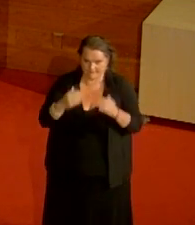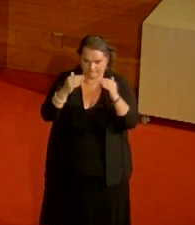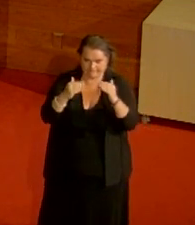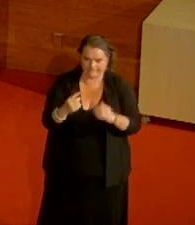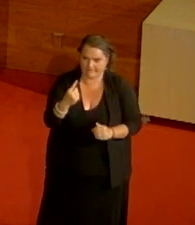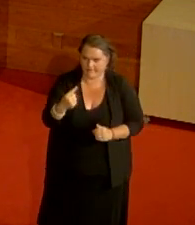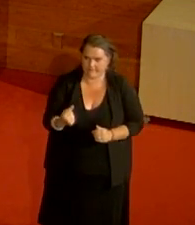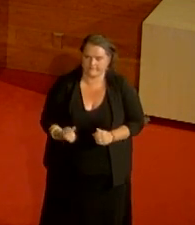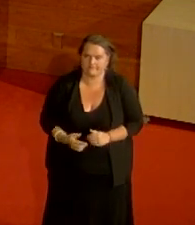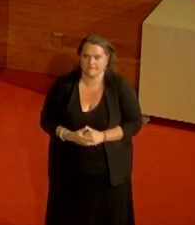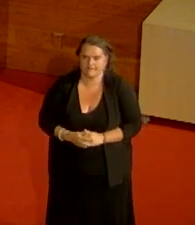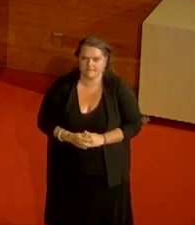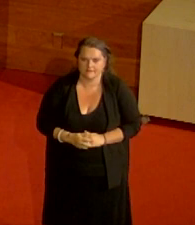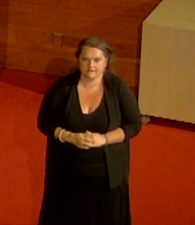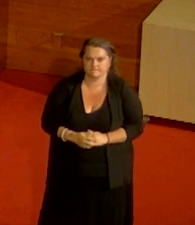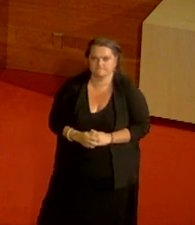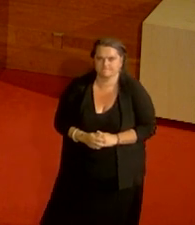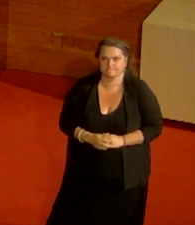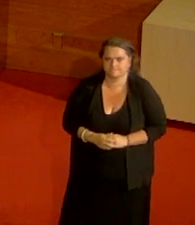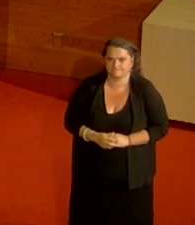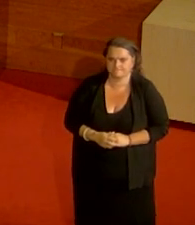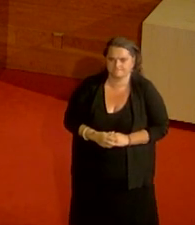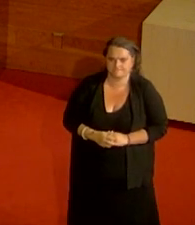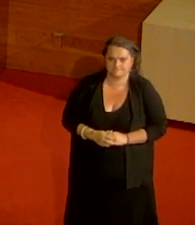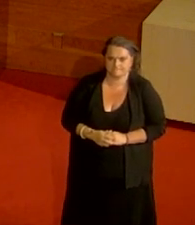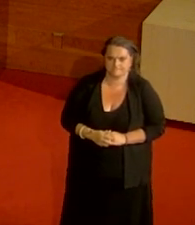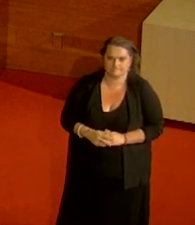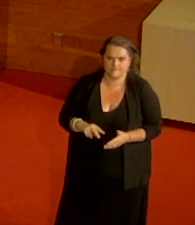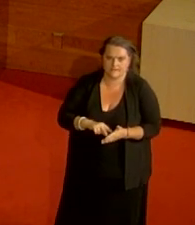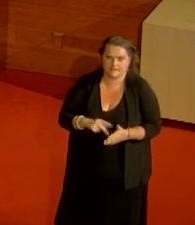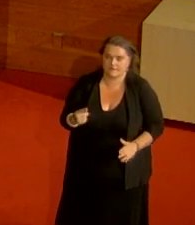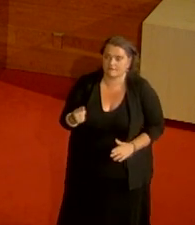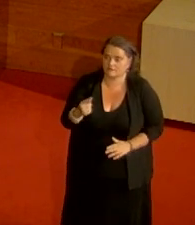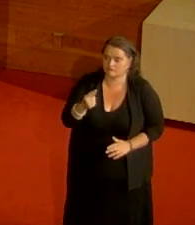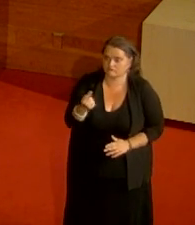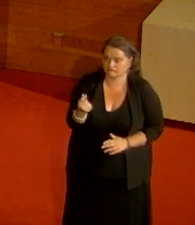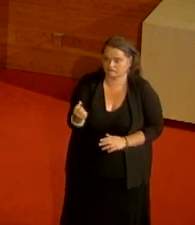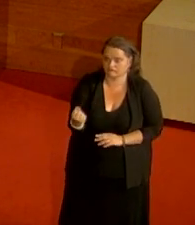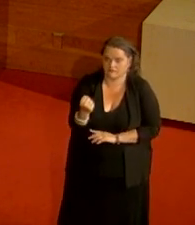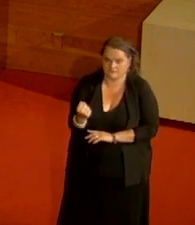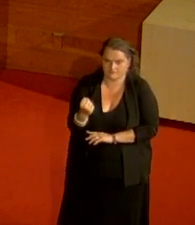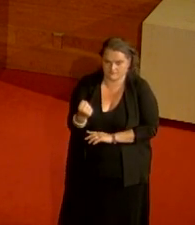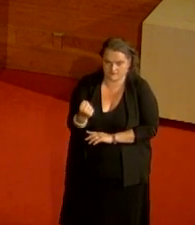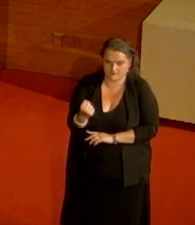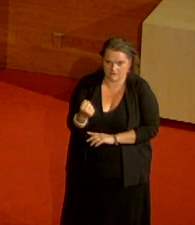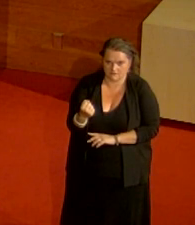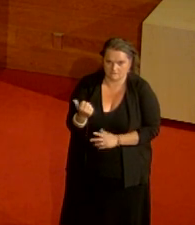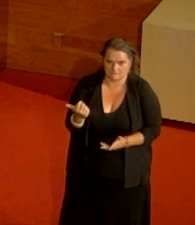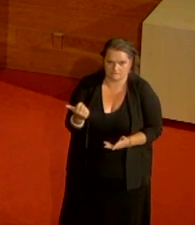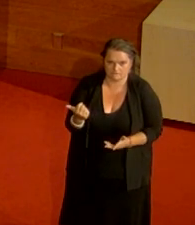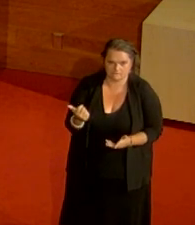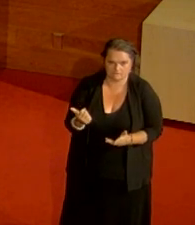estos de estas características del tecnocapitalismo que desarrollo especialmente frágiles y en el